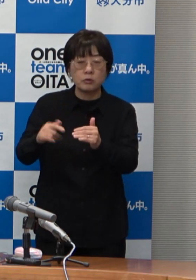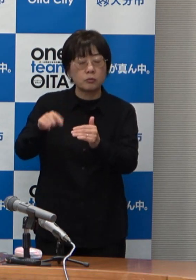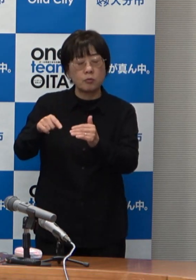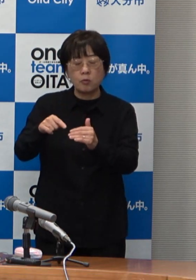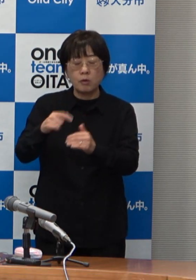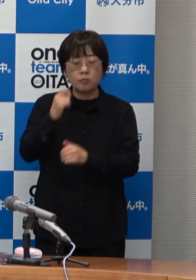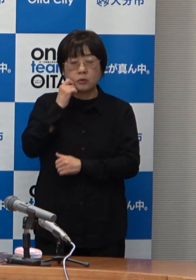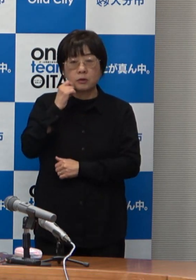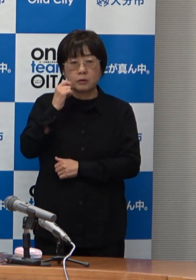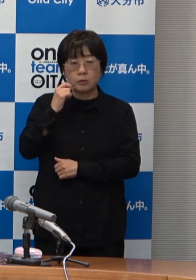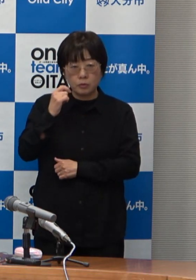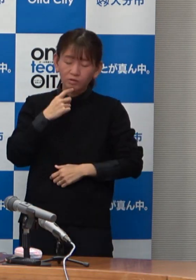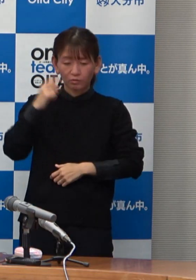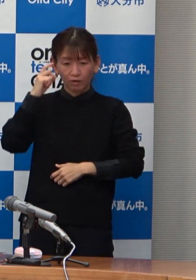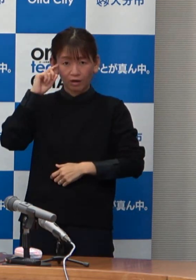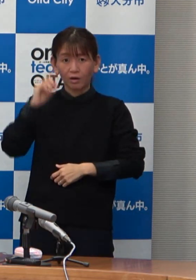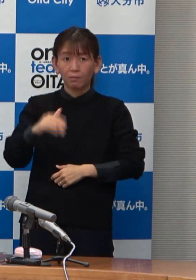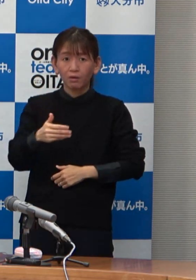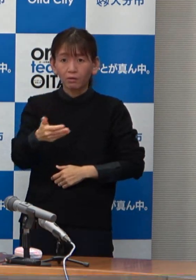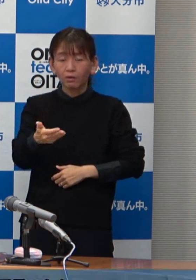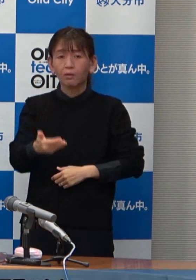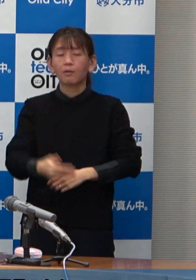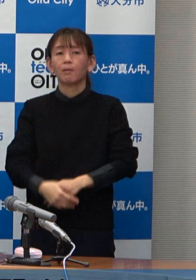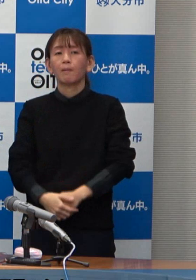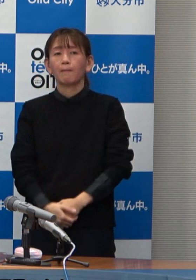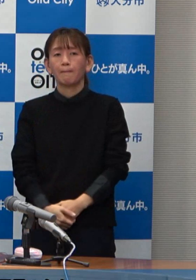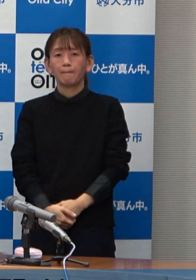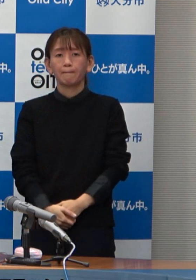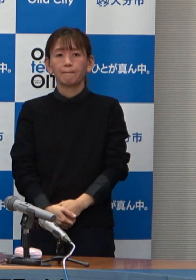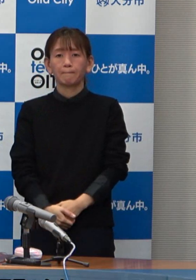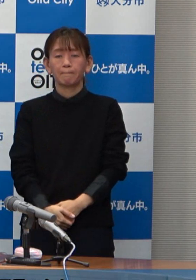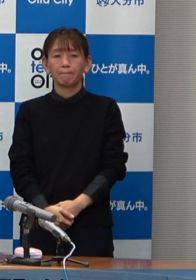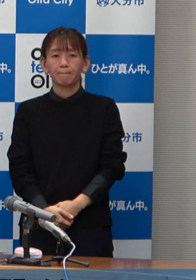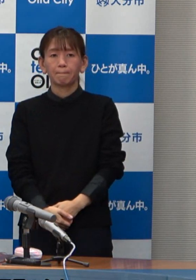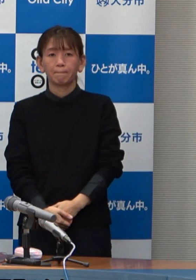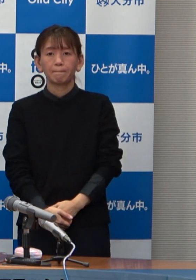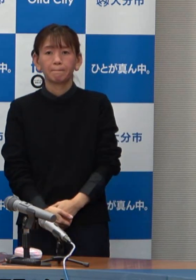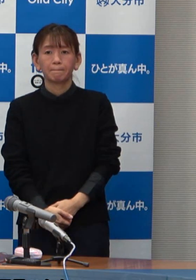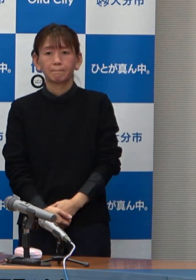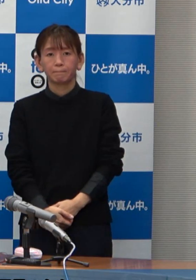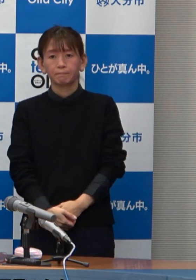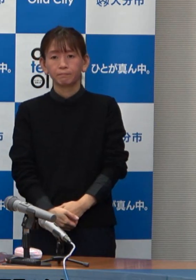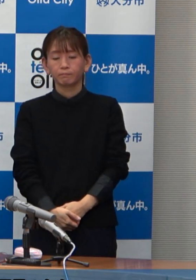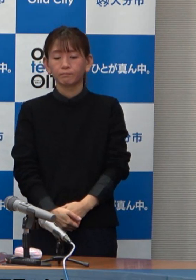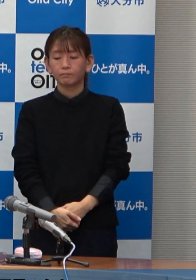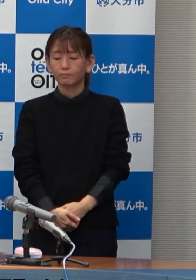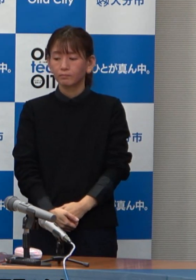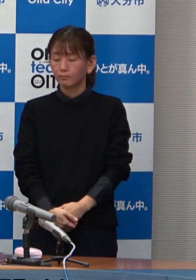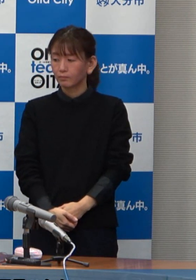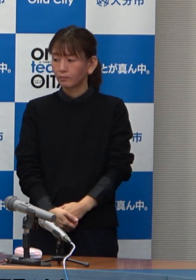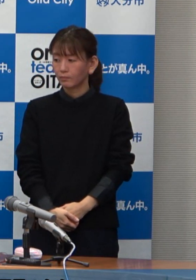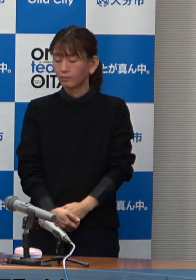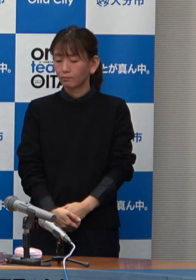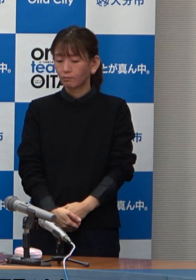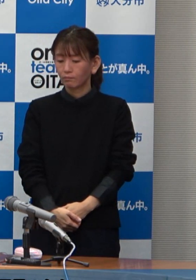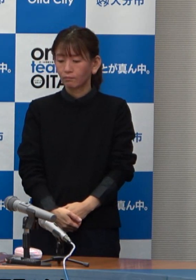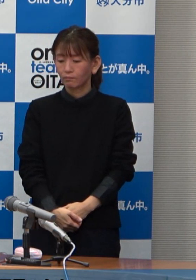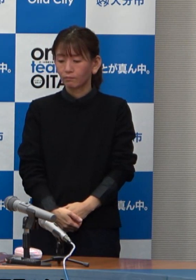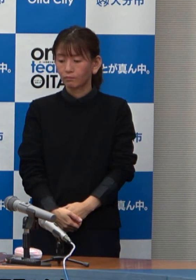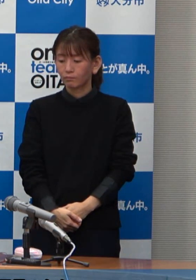実感ですあのま繰り返すのはあれか